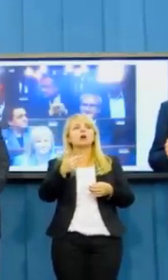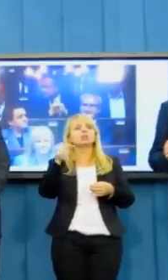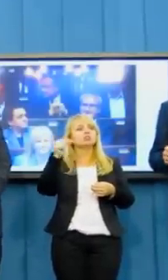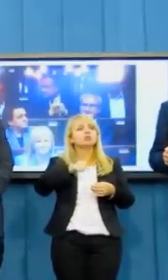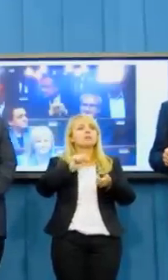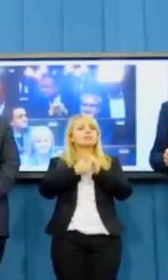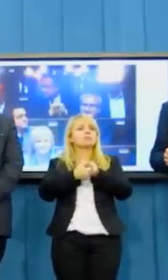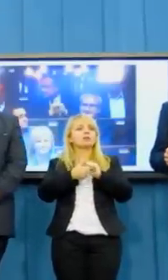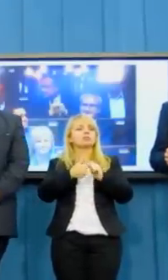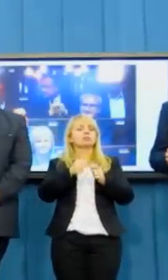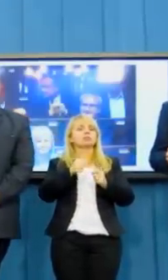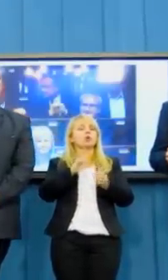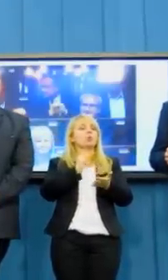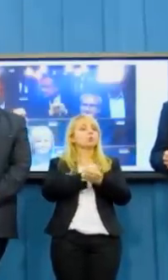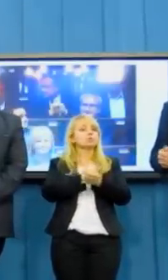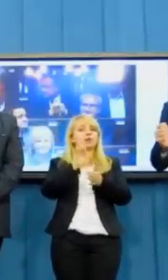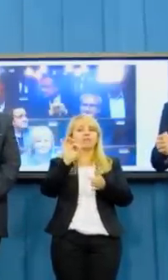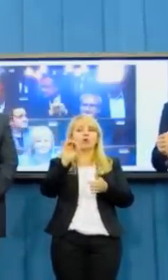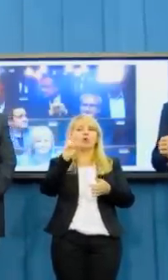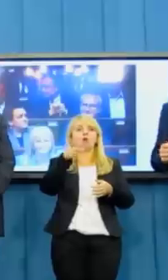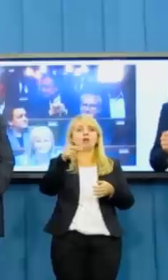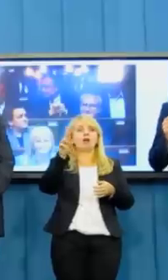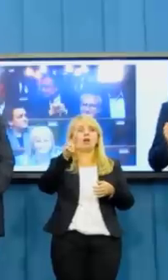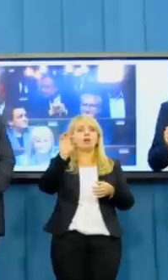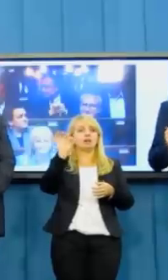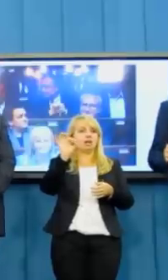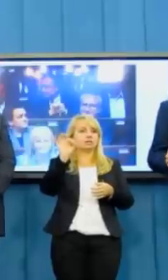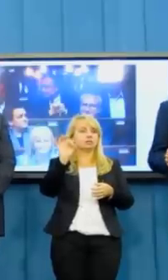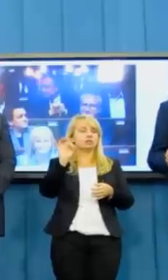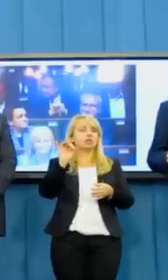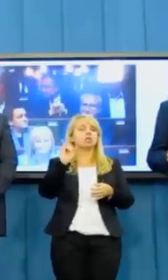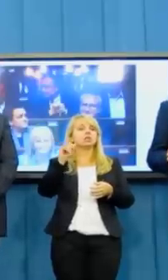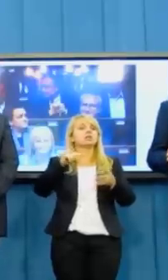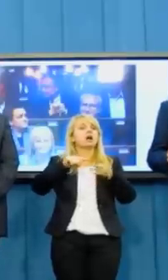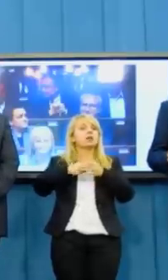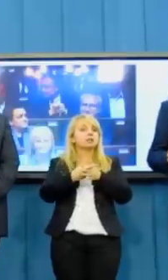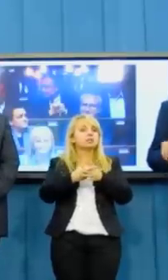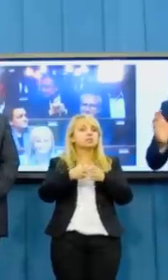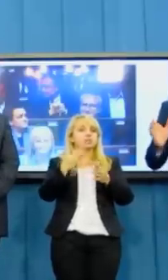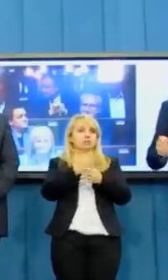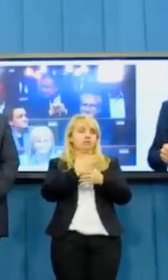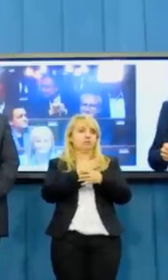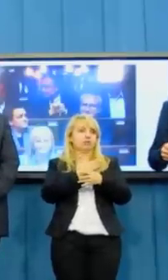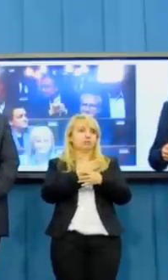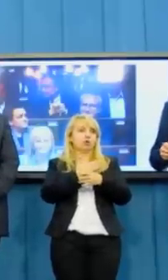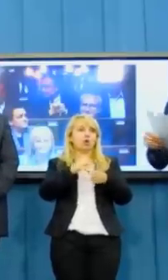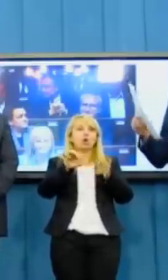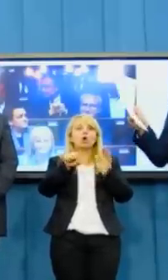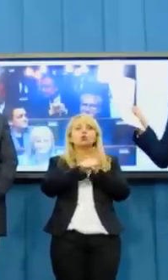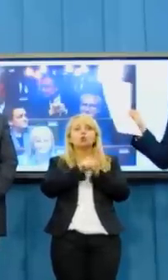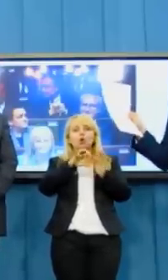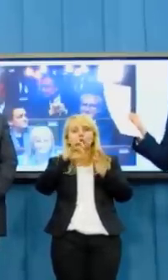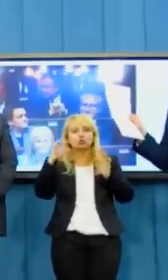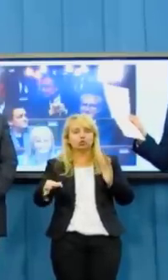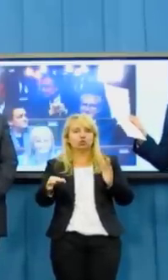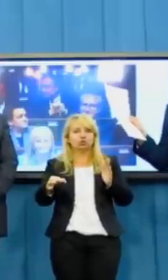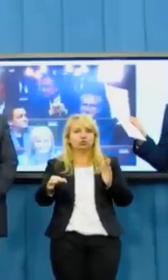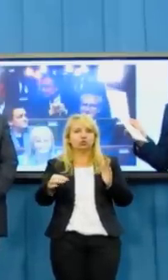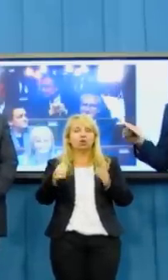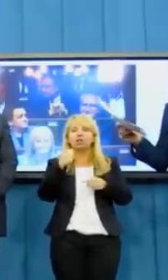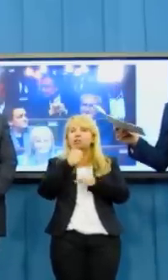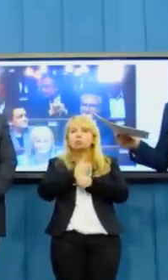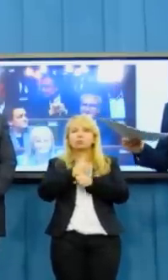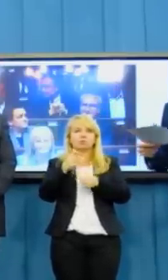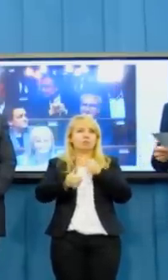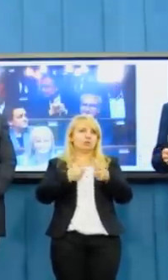zmianę postępowania w przypadku rejestracji spółek. Do tej pory nie mamy nawet założeń tej ustawy, już nie mówię o gotowym tekście. Nam to zajęło 24